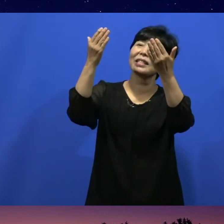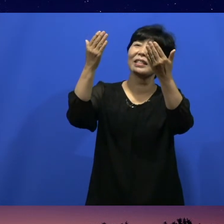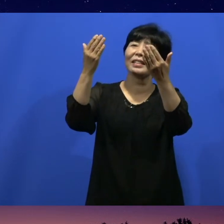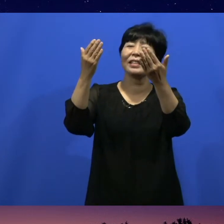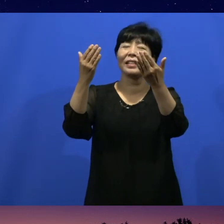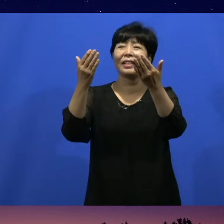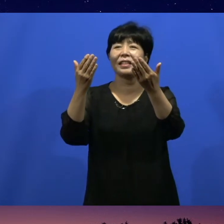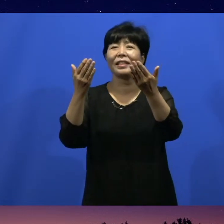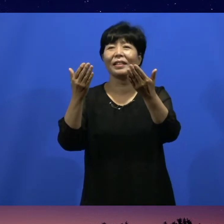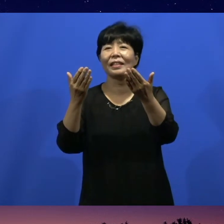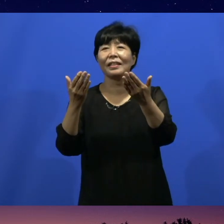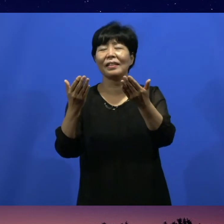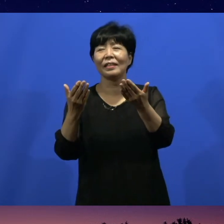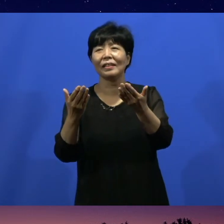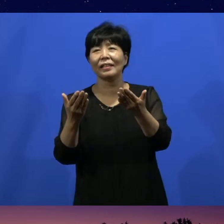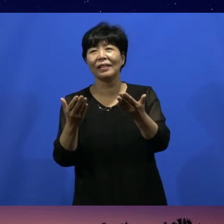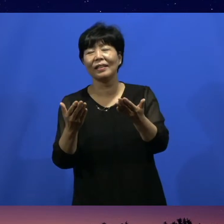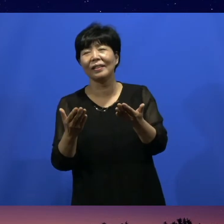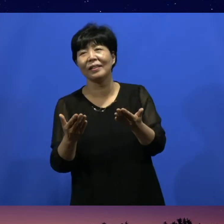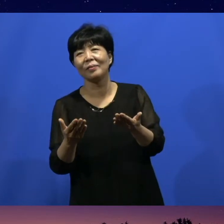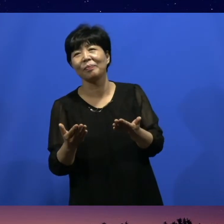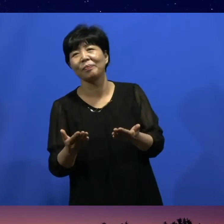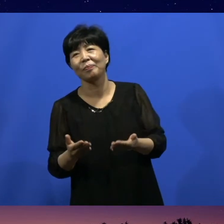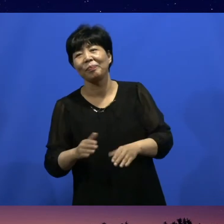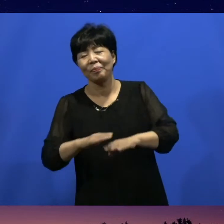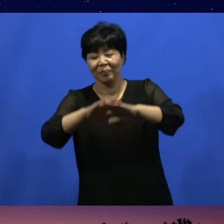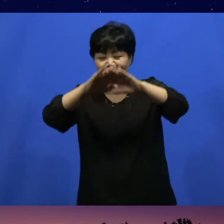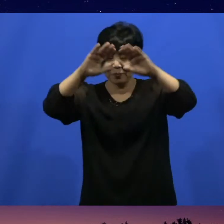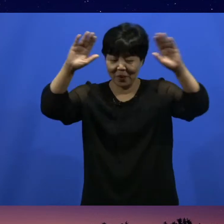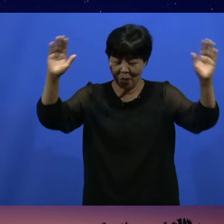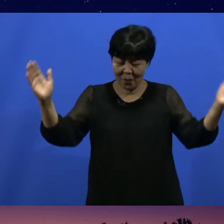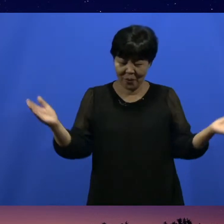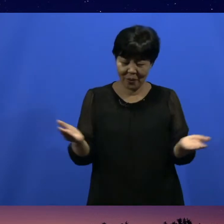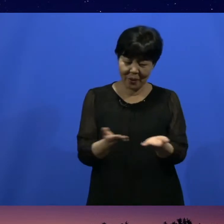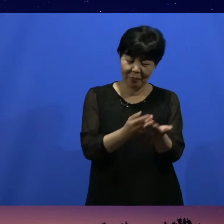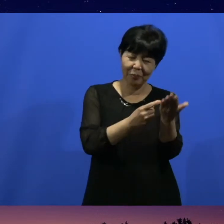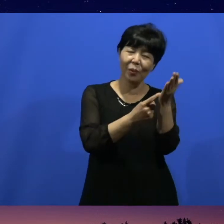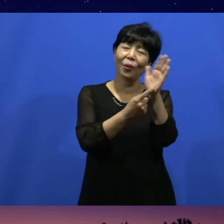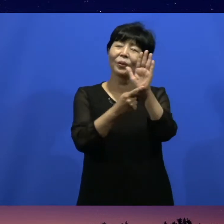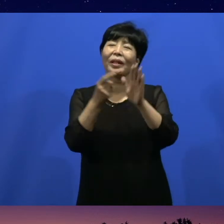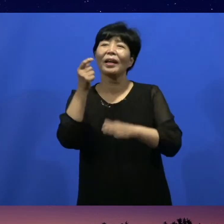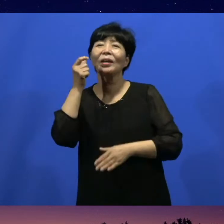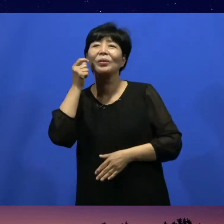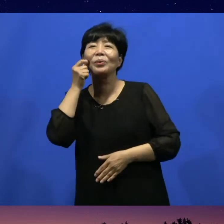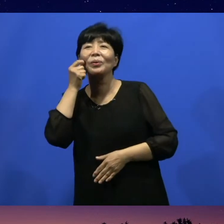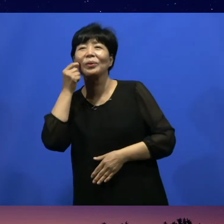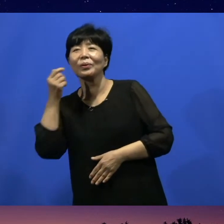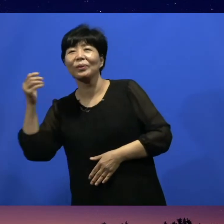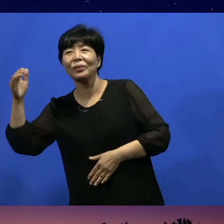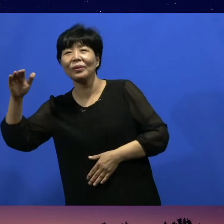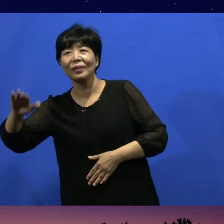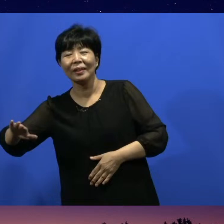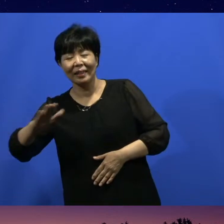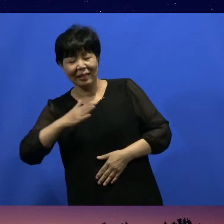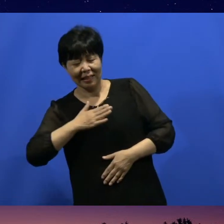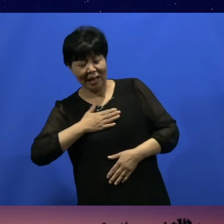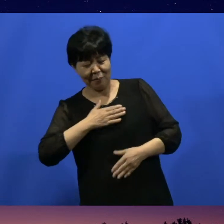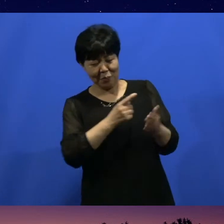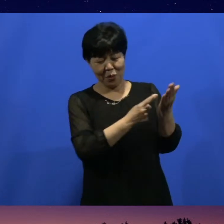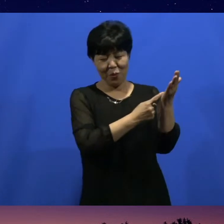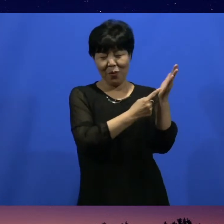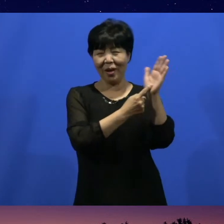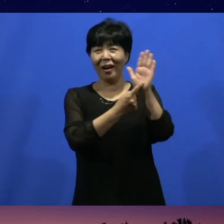하는지. 나 표현 못해도 나 표현 못해도 나